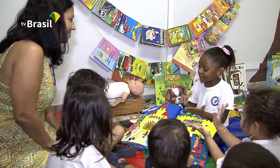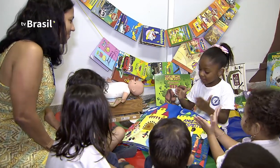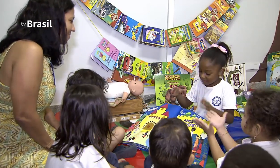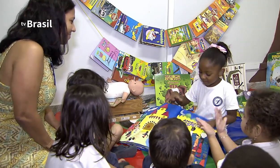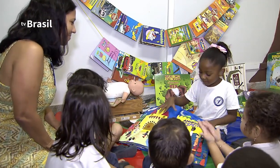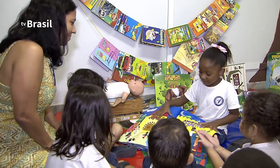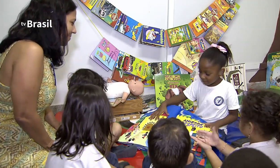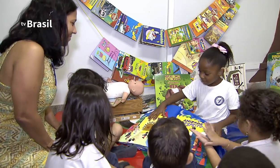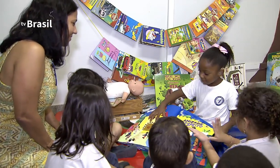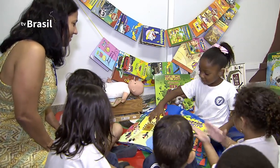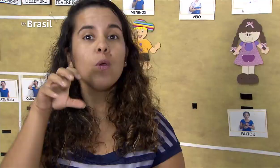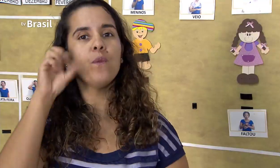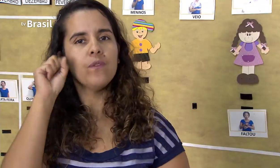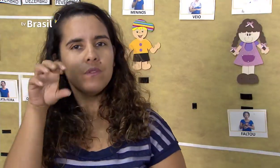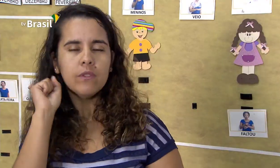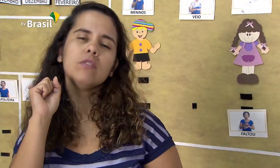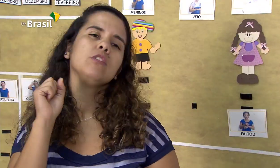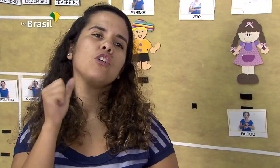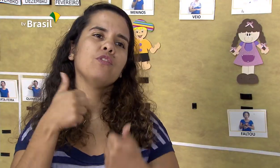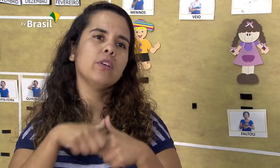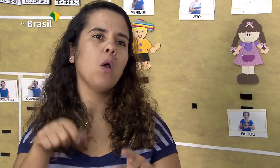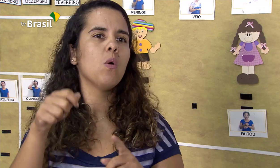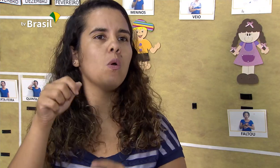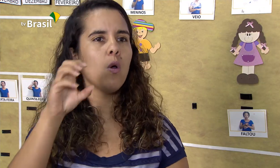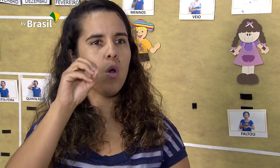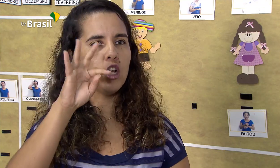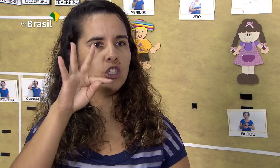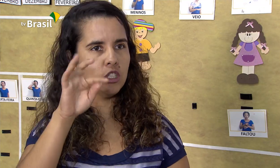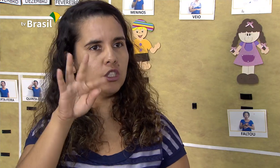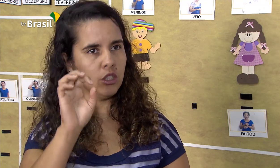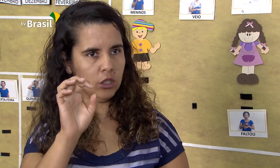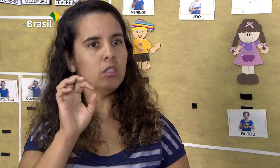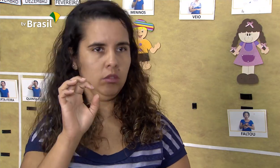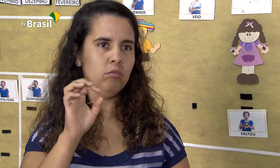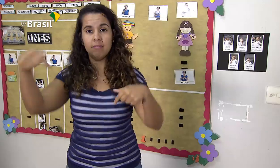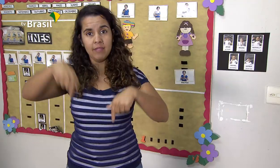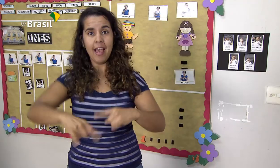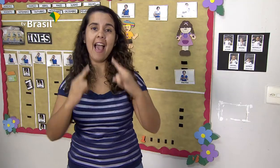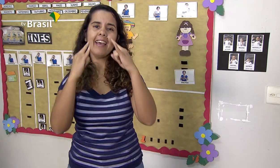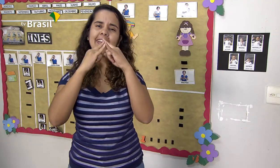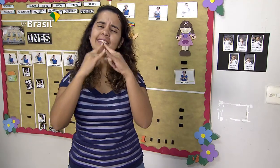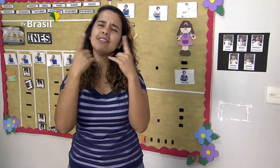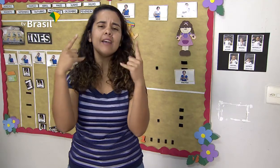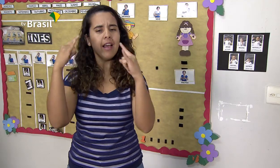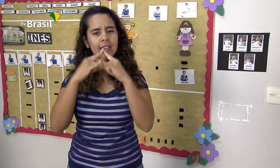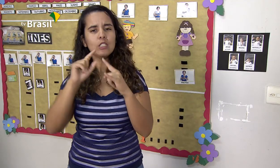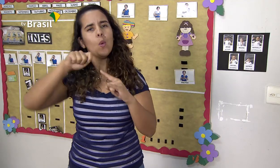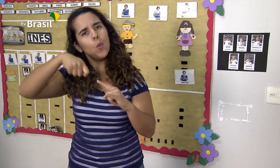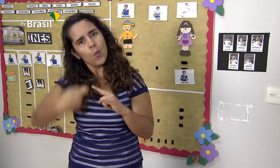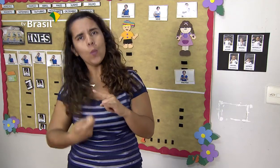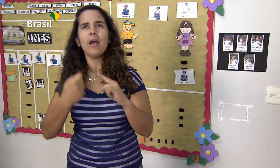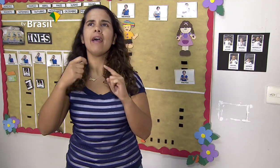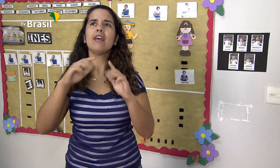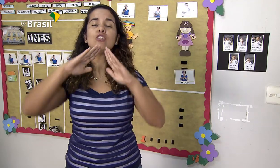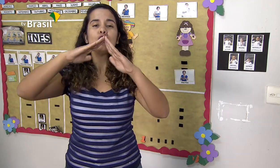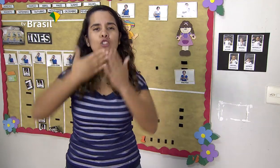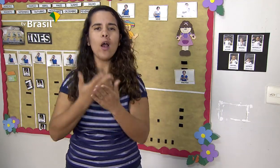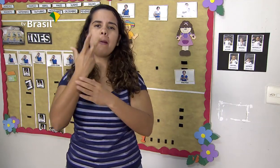português e Libras. Cíntia, que nasceu surda, é uma das professoras do INES. Aqui no INES, é uma escola bilíngue,